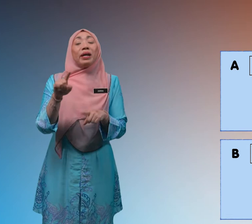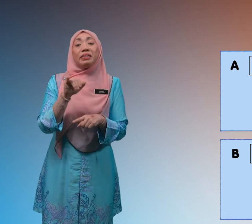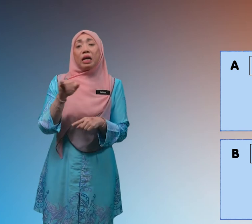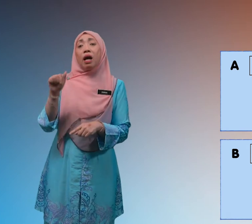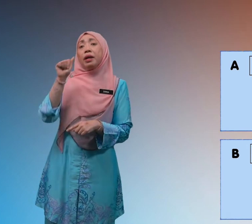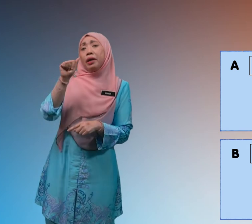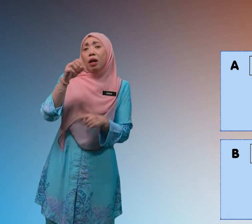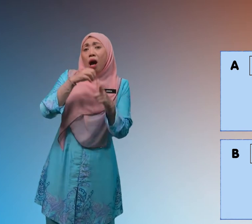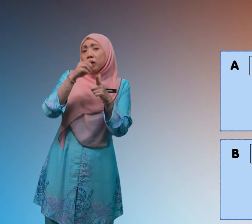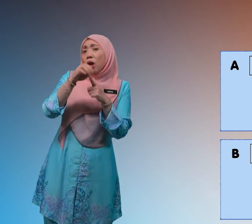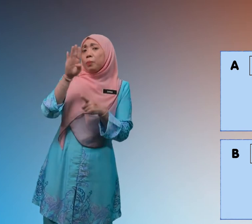Jawapannya A atau B?